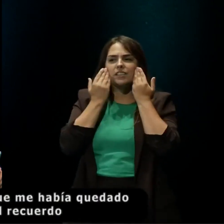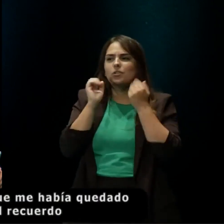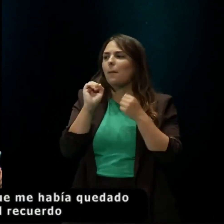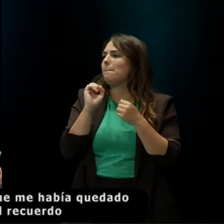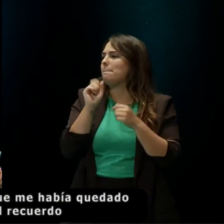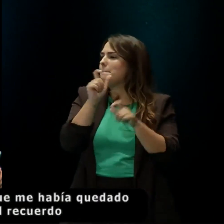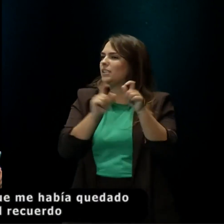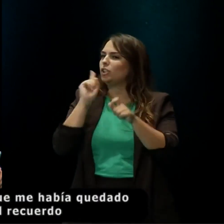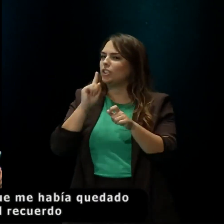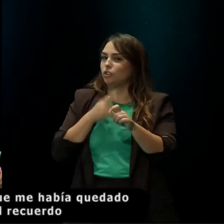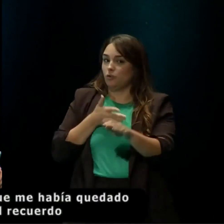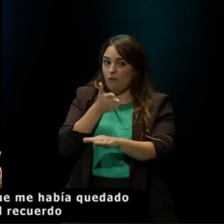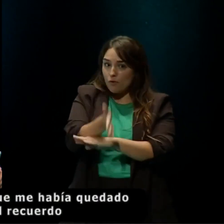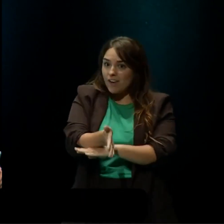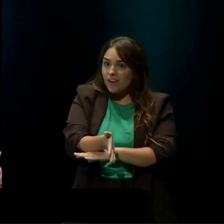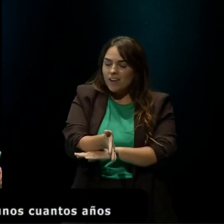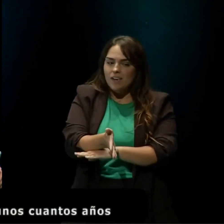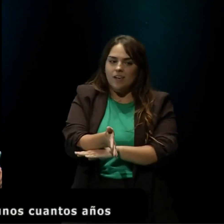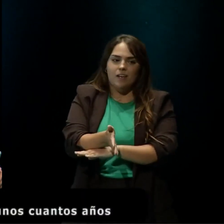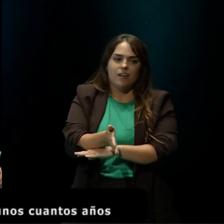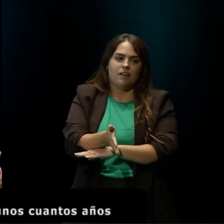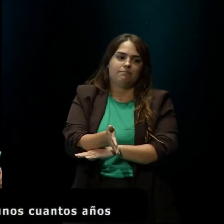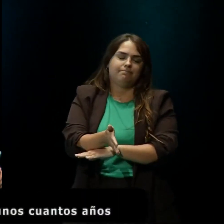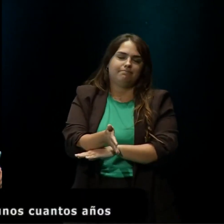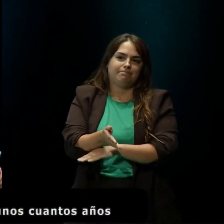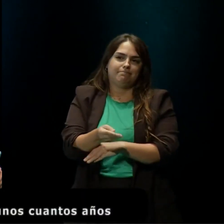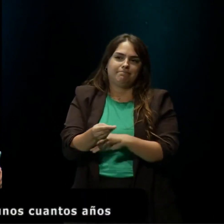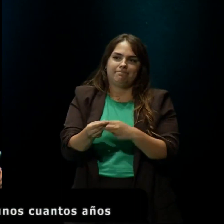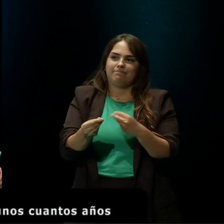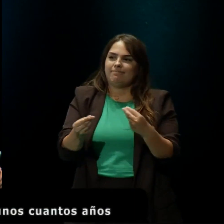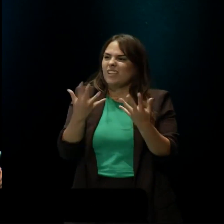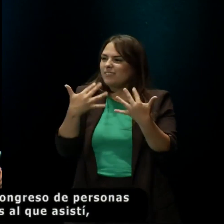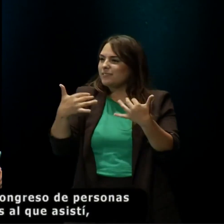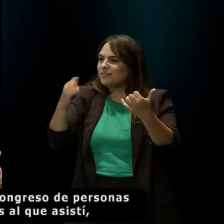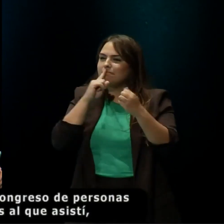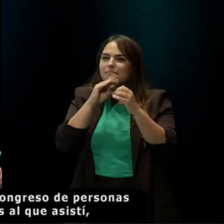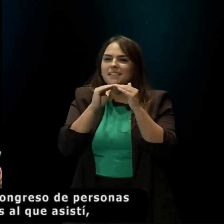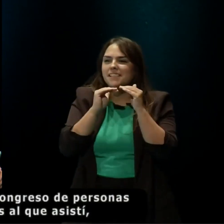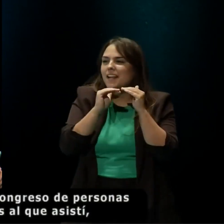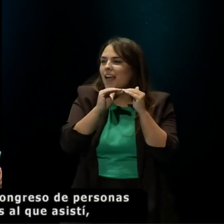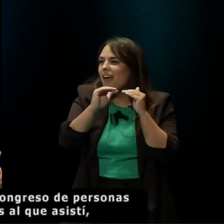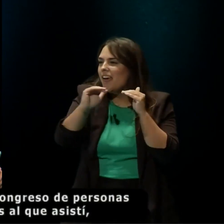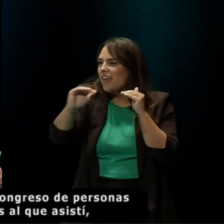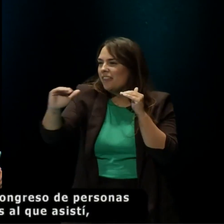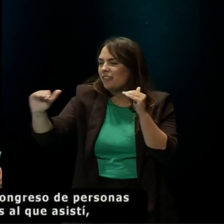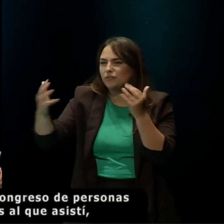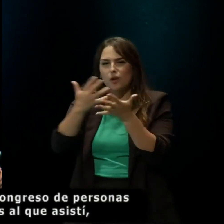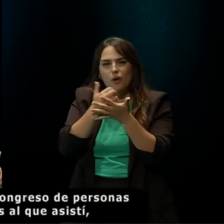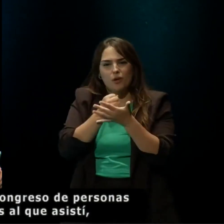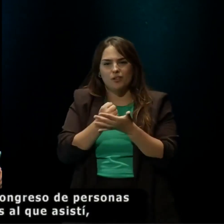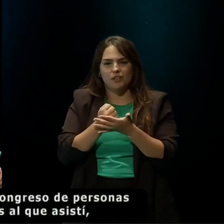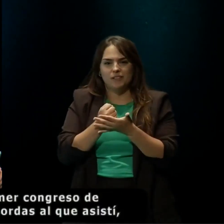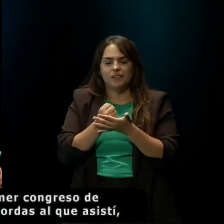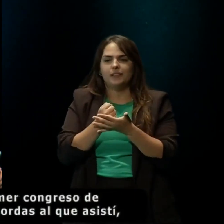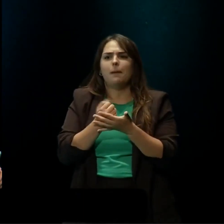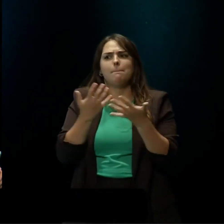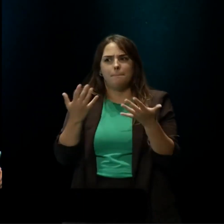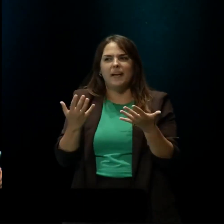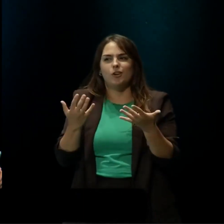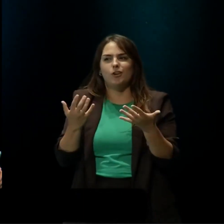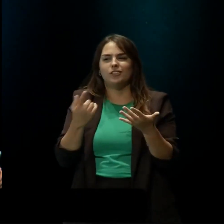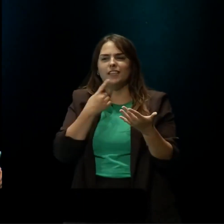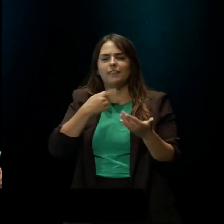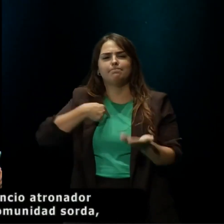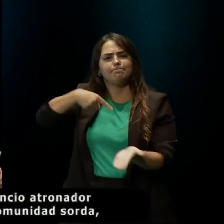la que asistí, el silencio atronador de la comunidad sorda diciendo